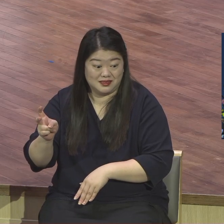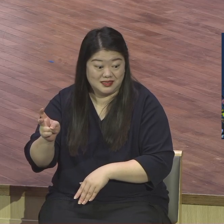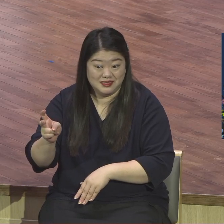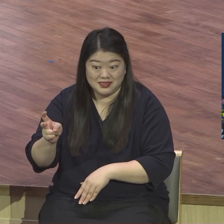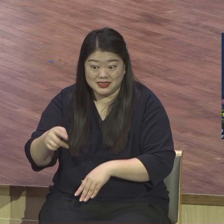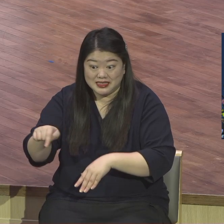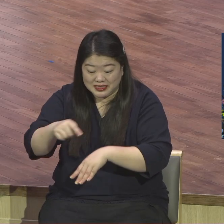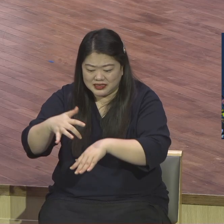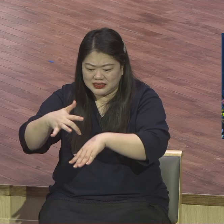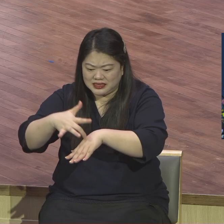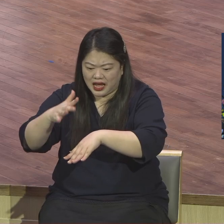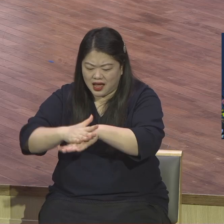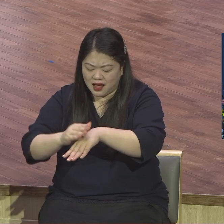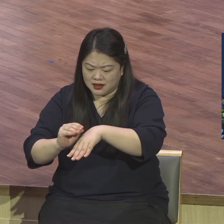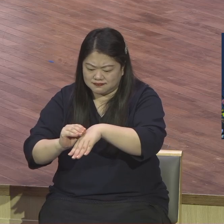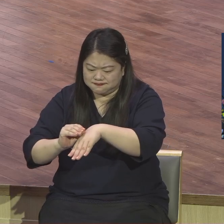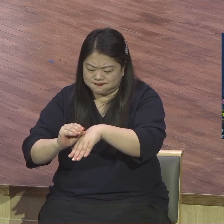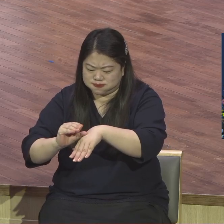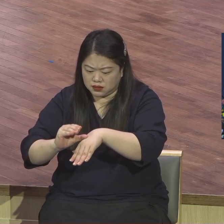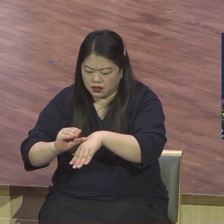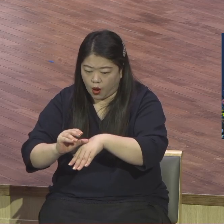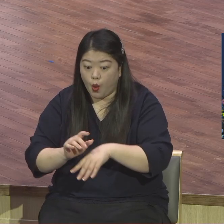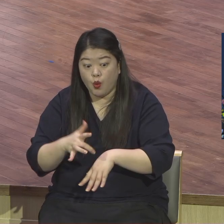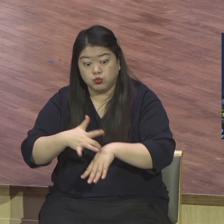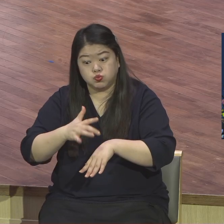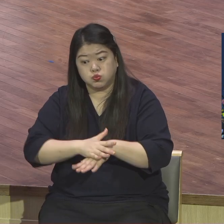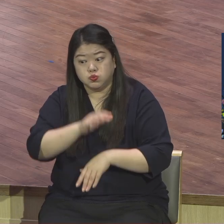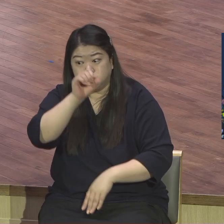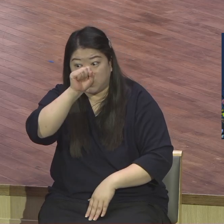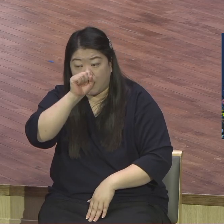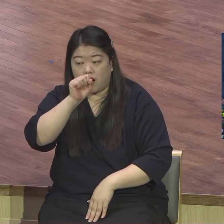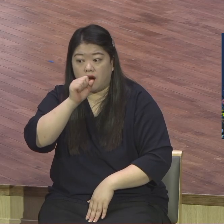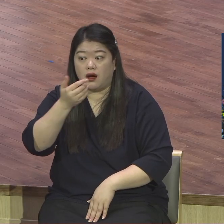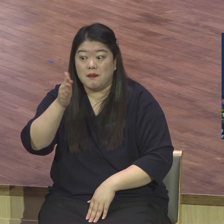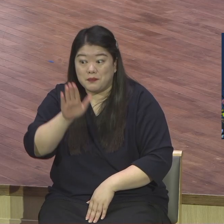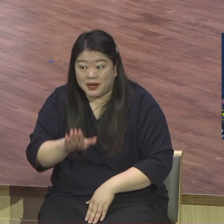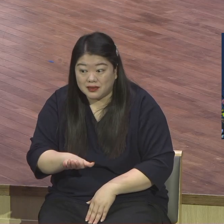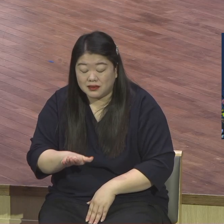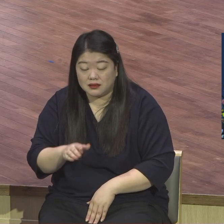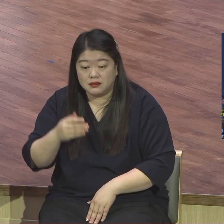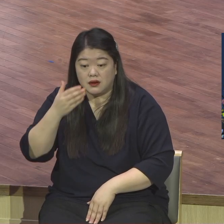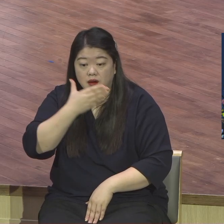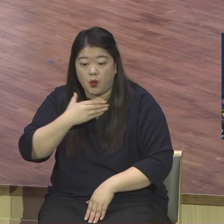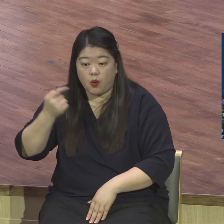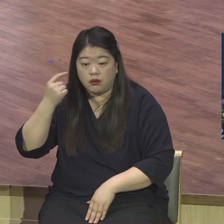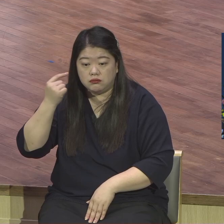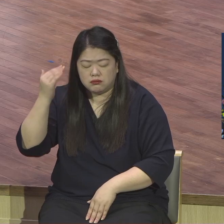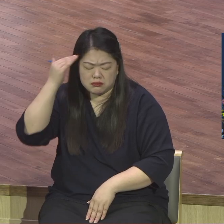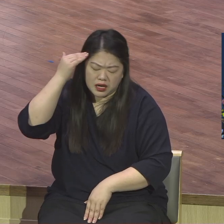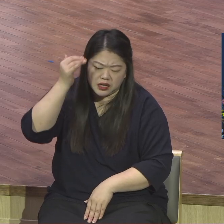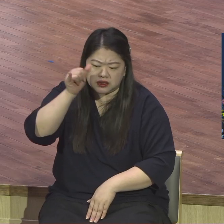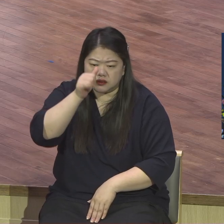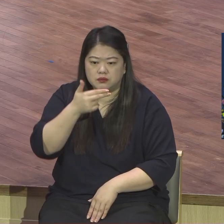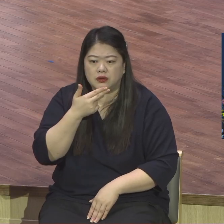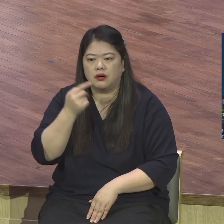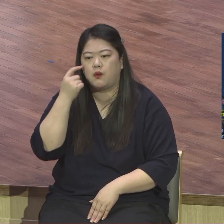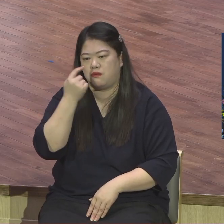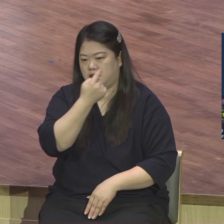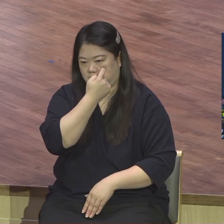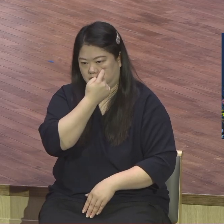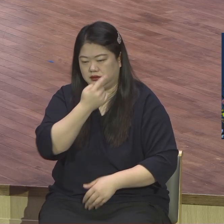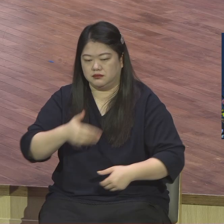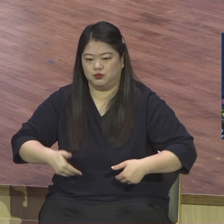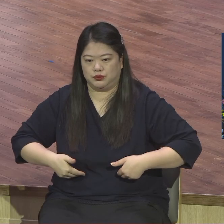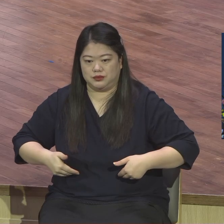체질들이 얼마나 복음을 누리지 못하게 만들고 얼마나 복음을 방해하고 있는가를 깨닫는 시간